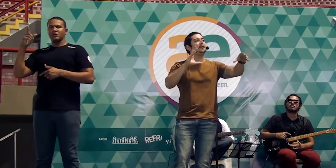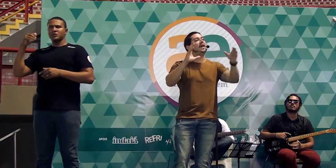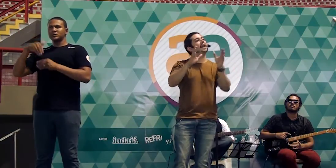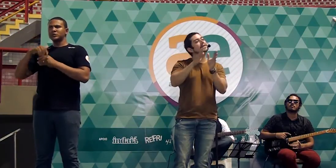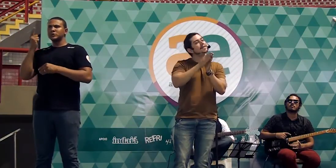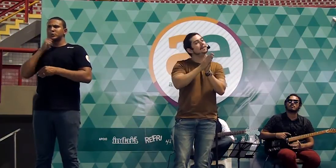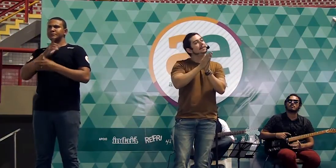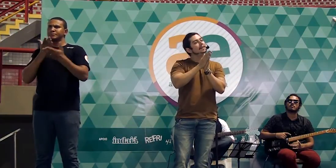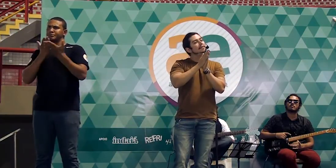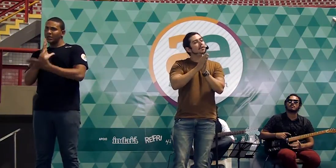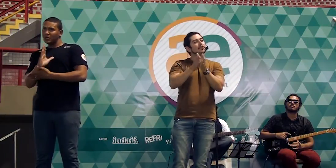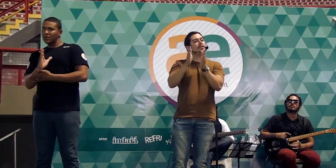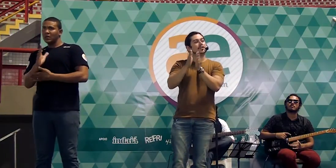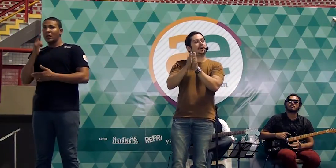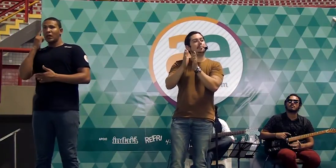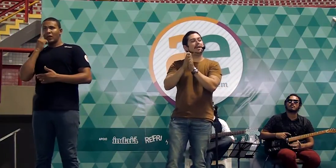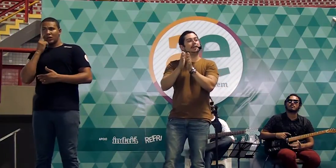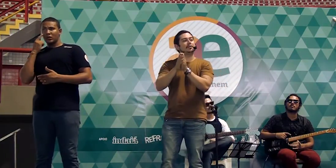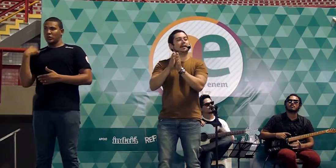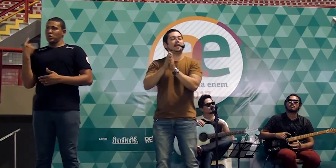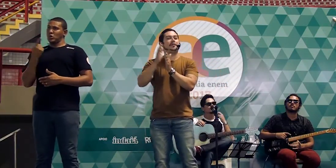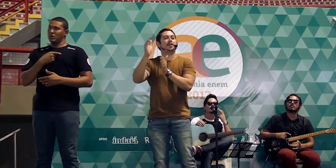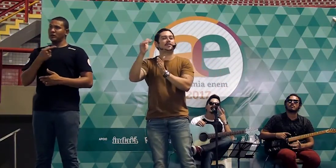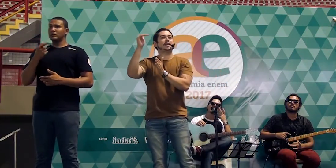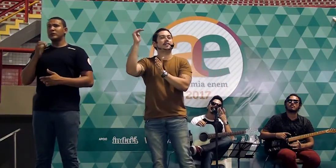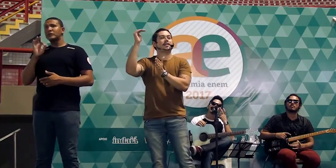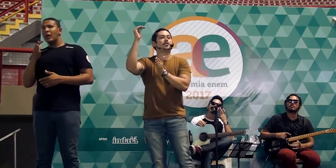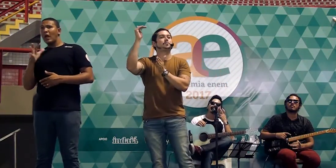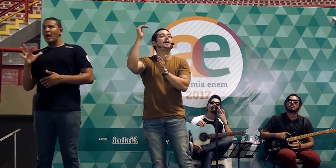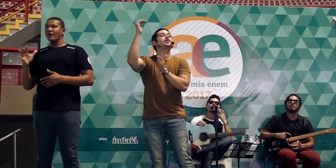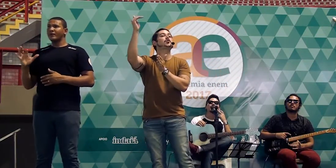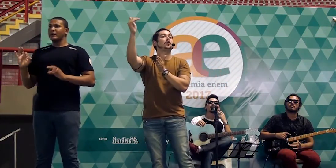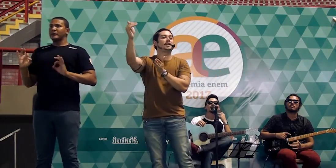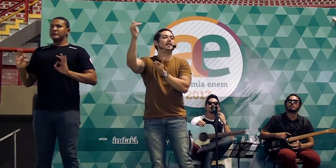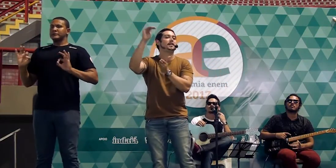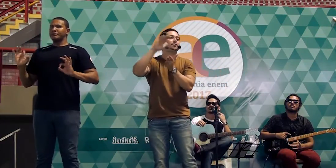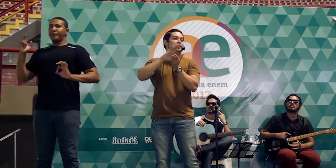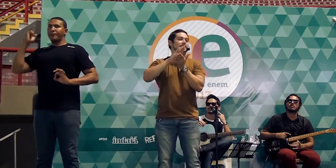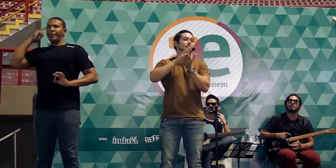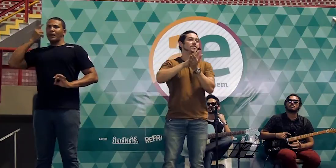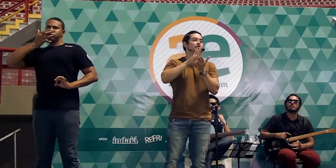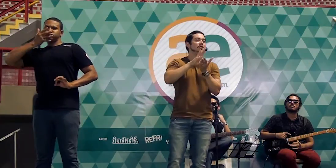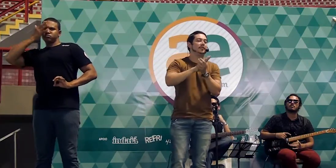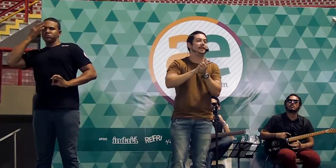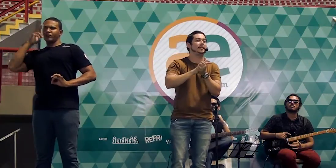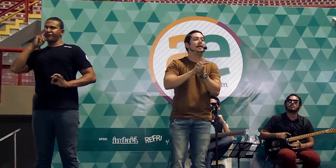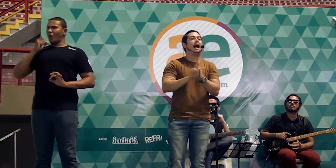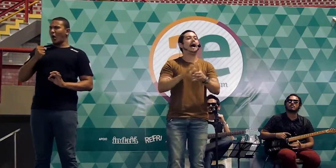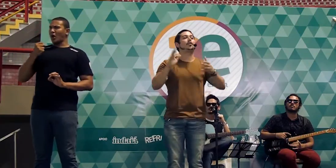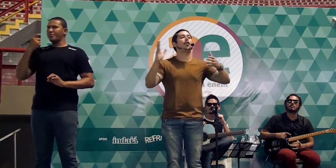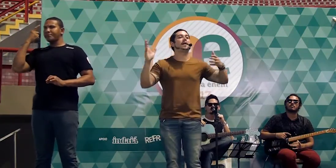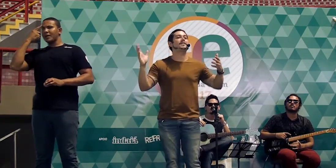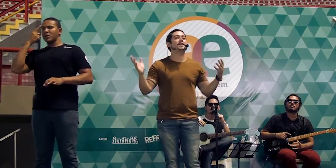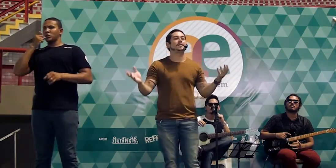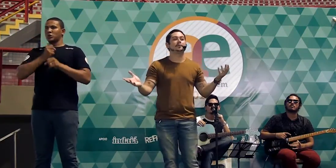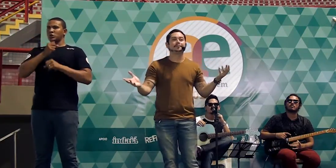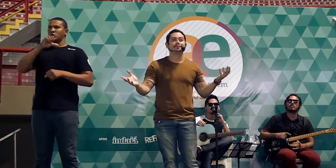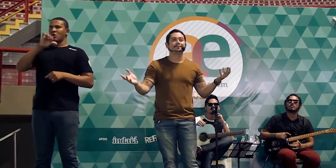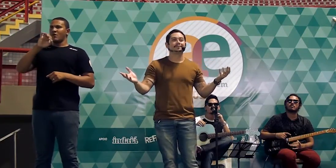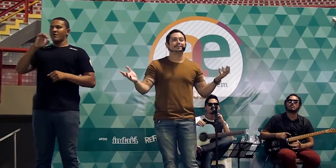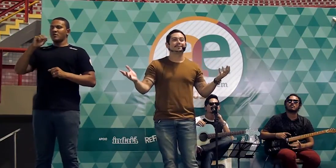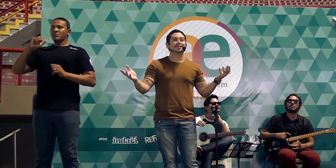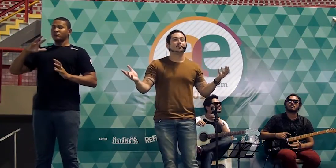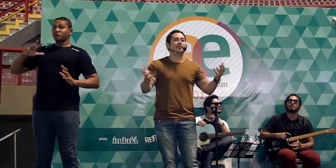gente talvez não esteja caminhando naquela velocidade que a gente pensou que iria acontecer nos anos 90, a